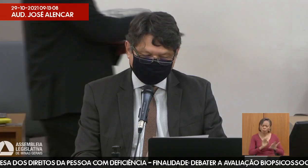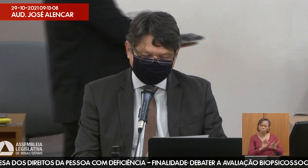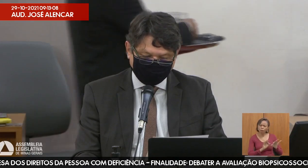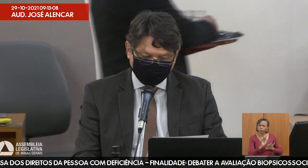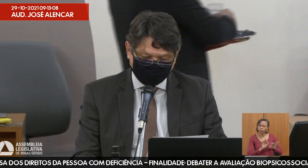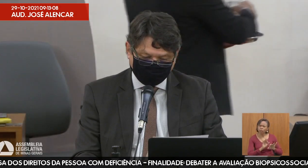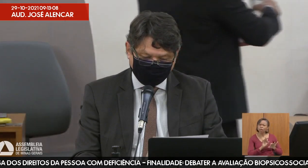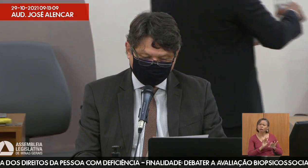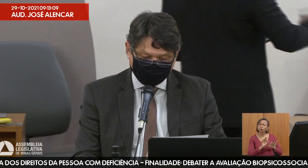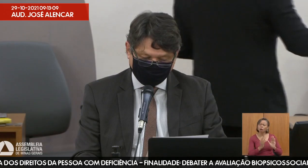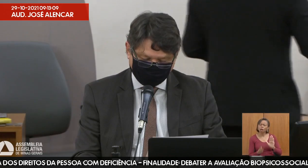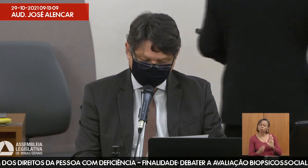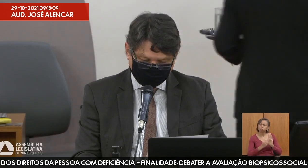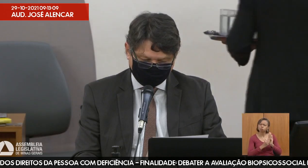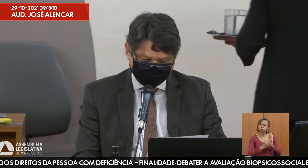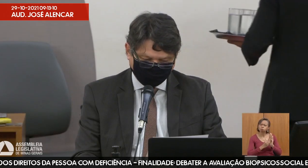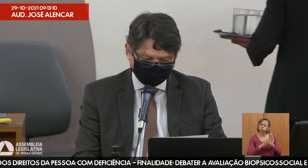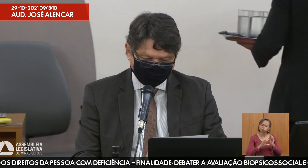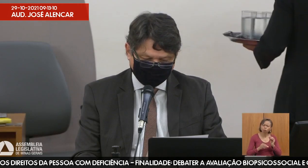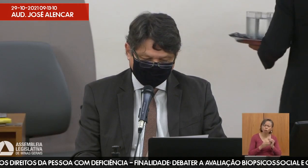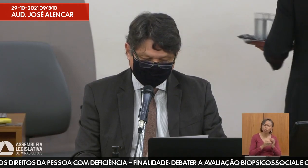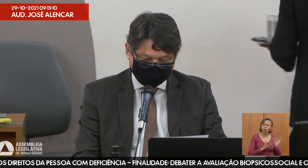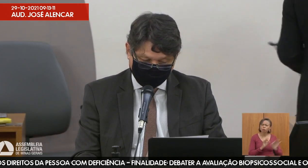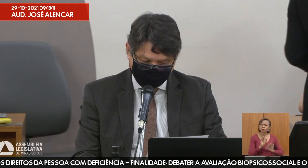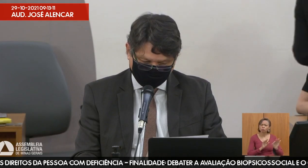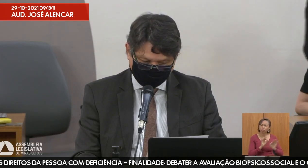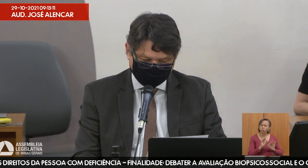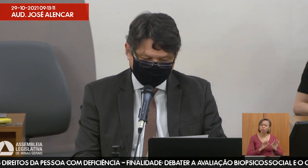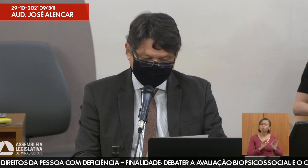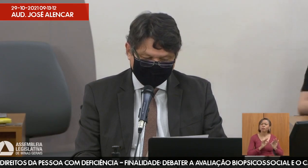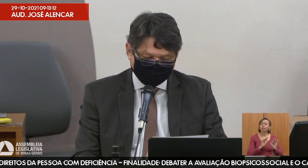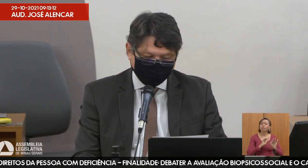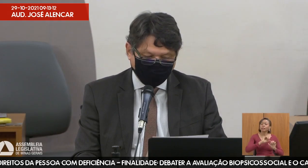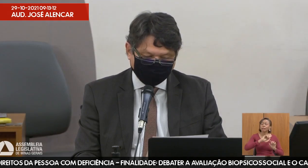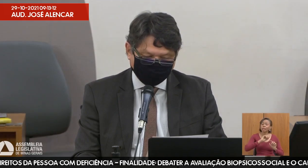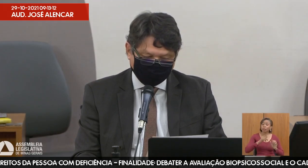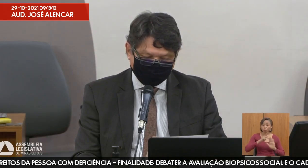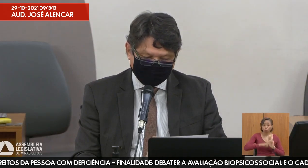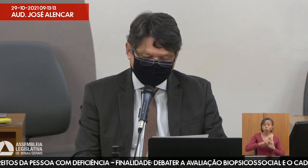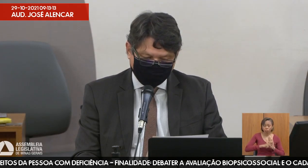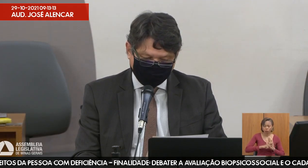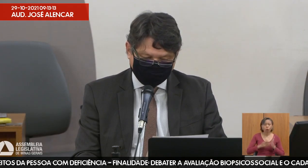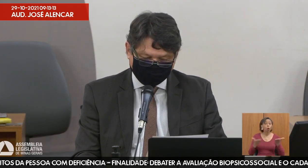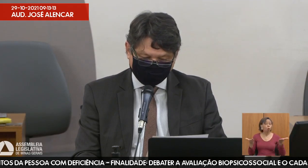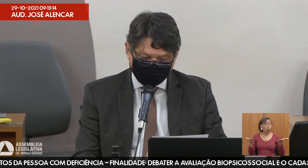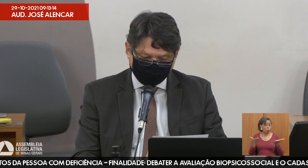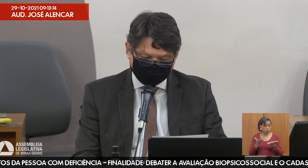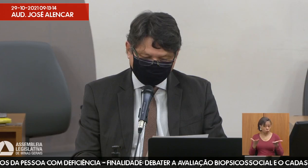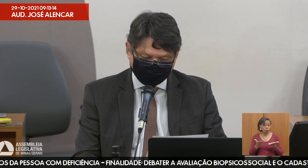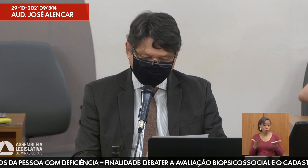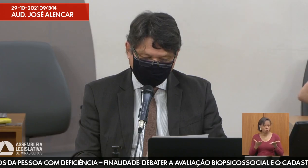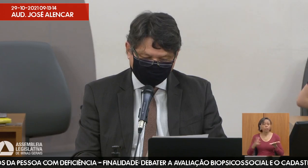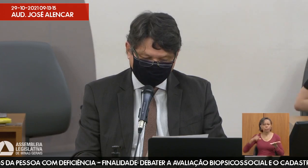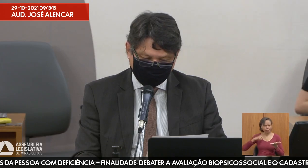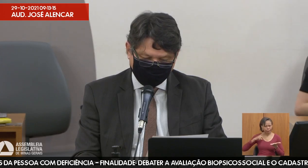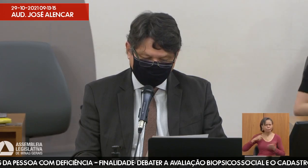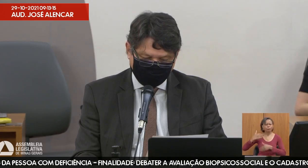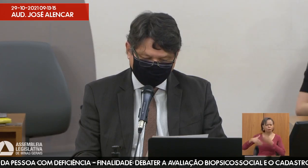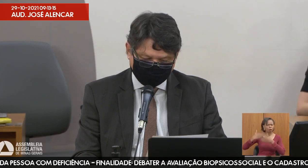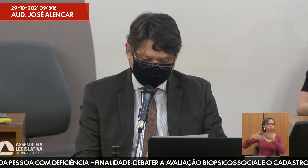implementação de programas e projetos. Sabemos que hoje, apesar dos avanços em termos de